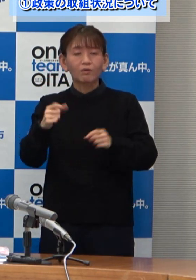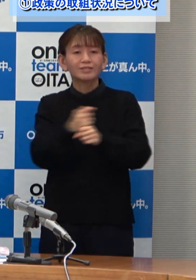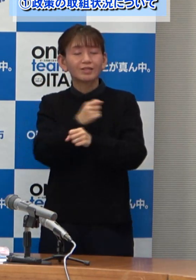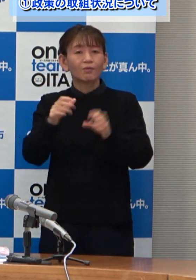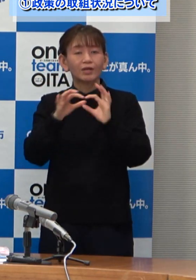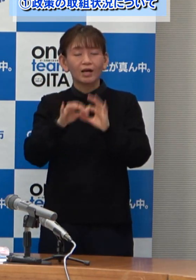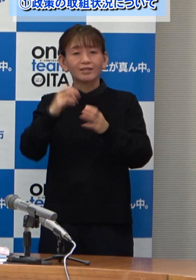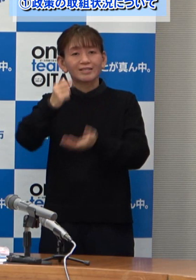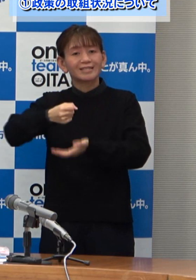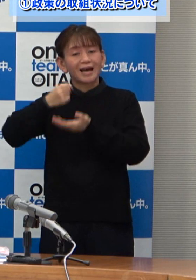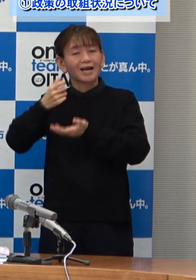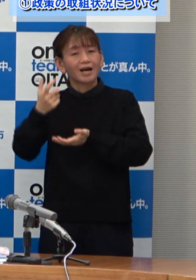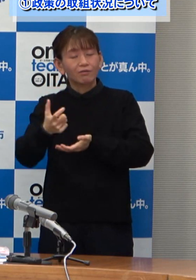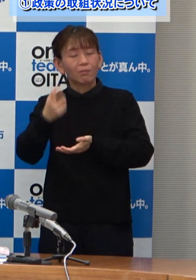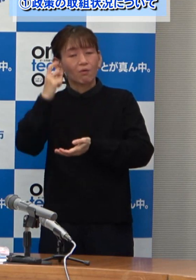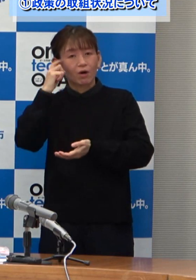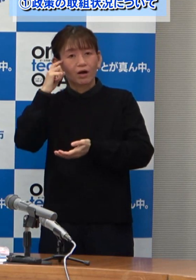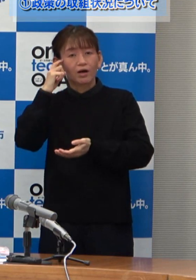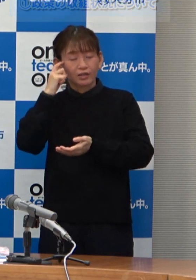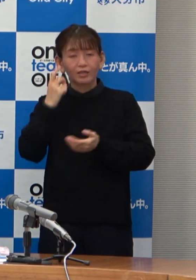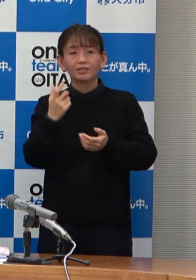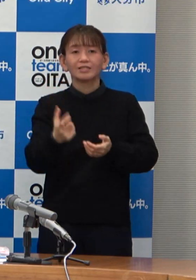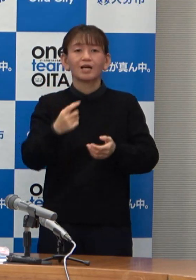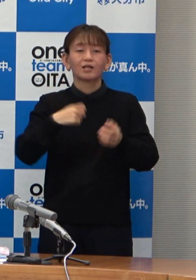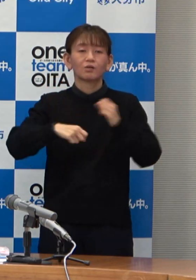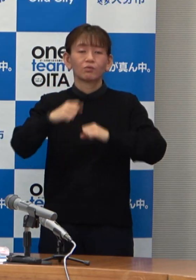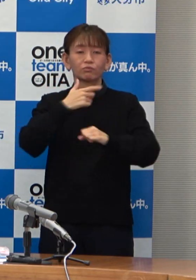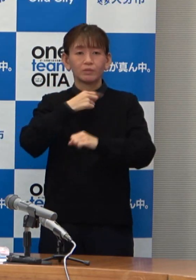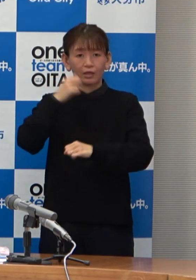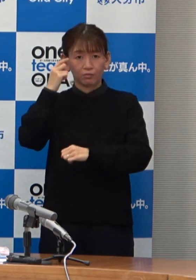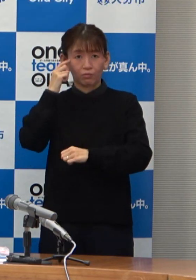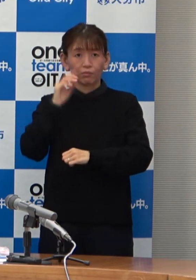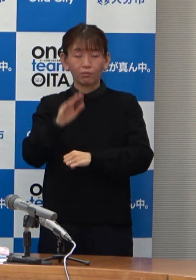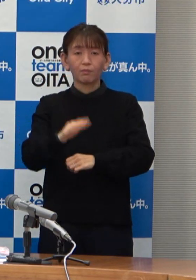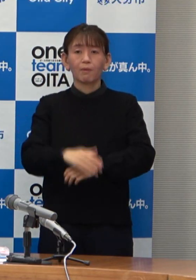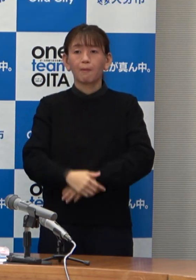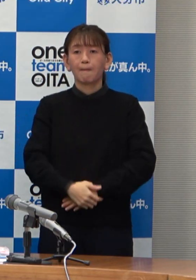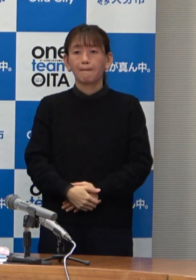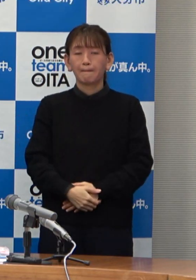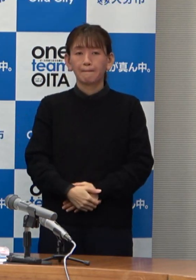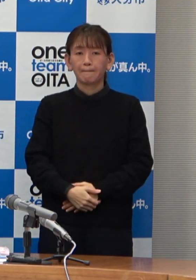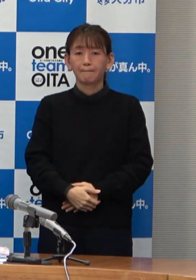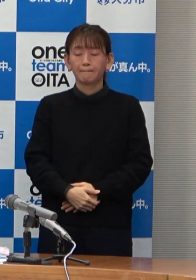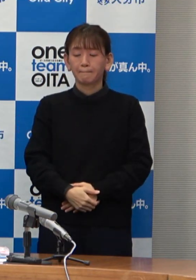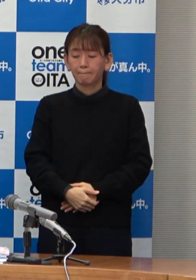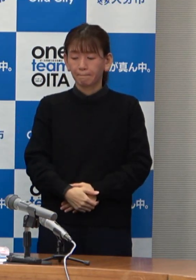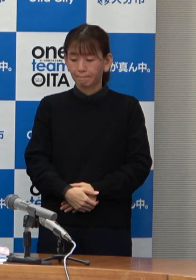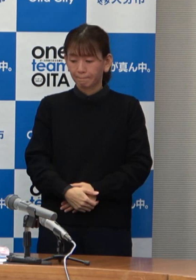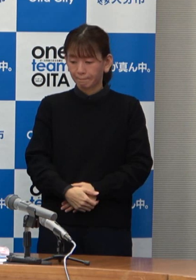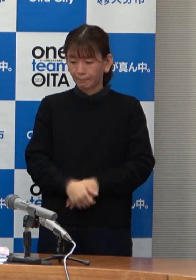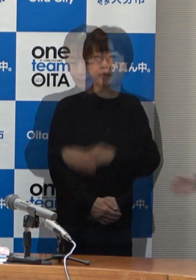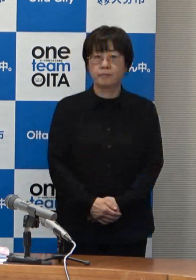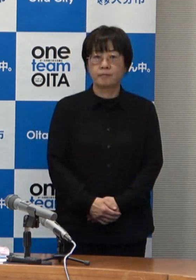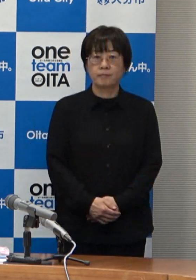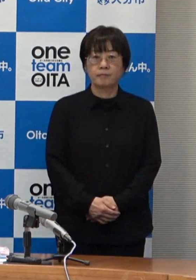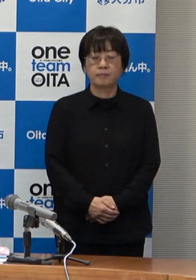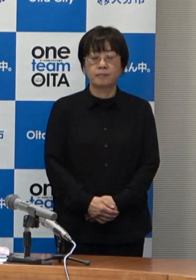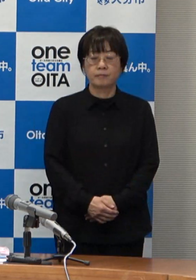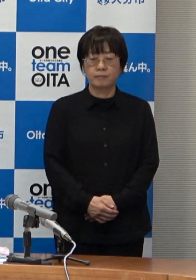と取り組んでえいければと思いますちょっと1項目目長くなりましたが2項目